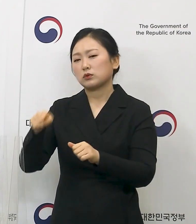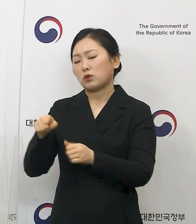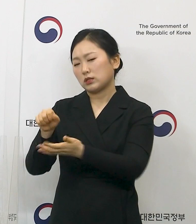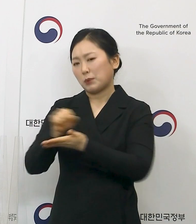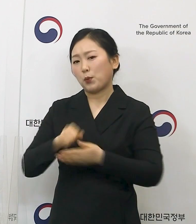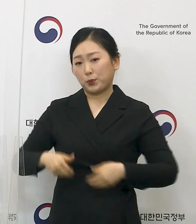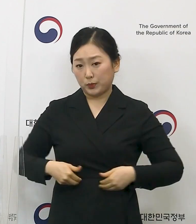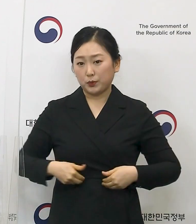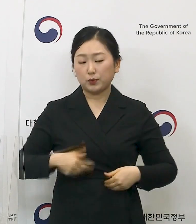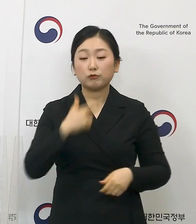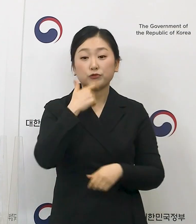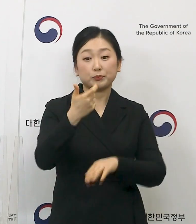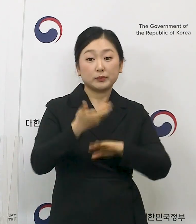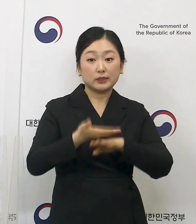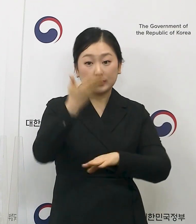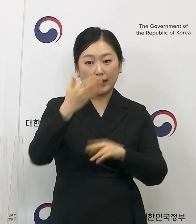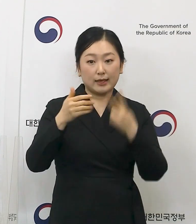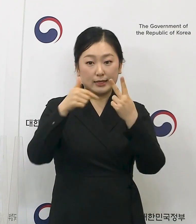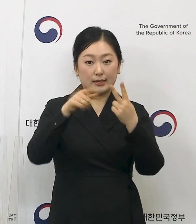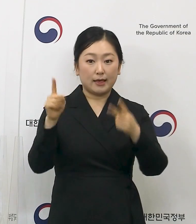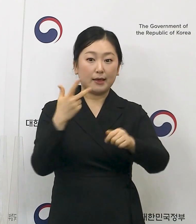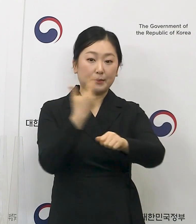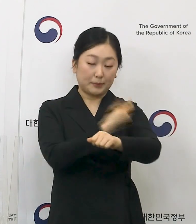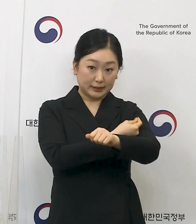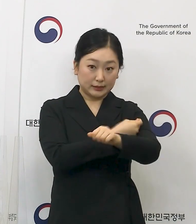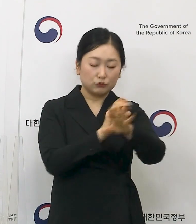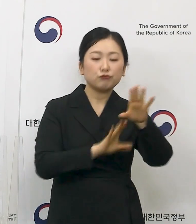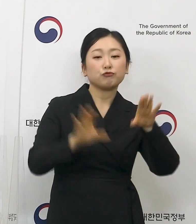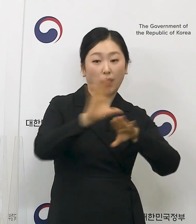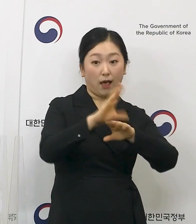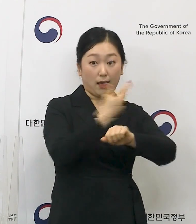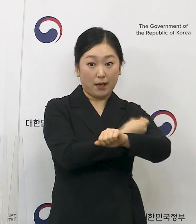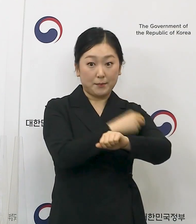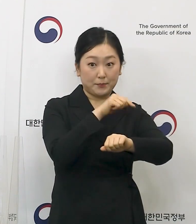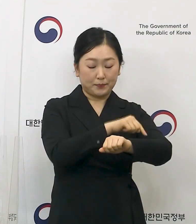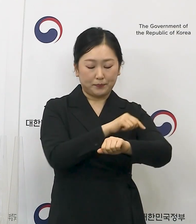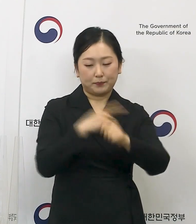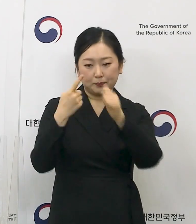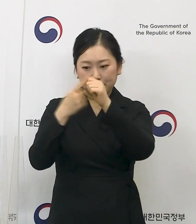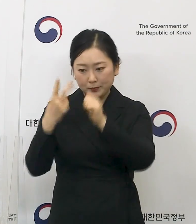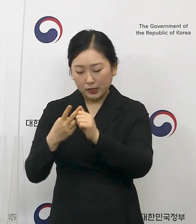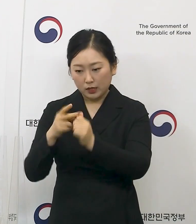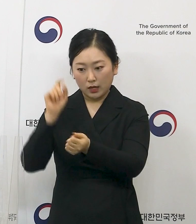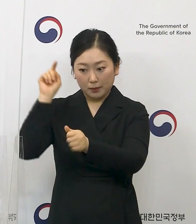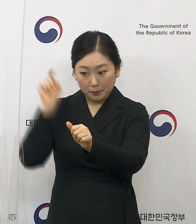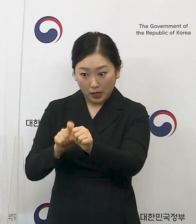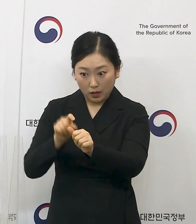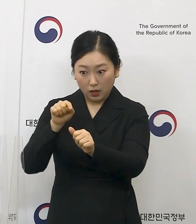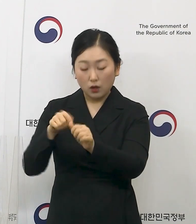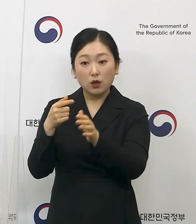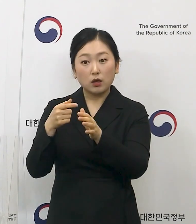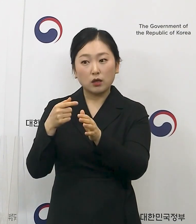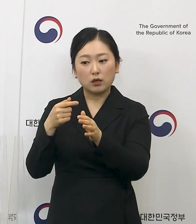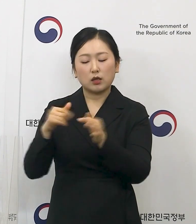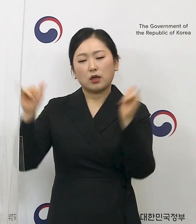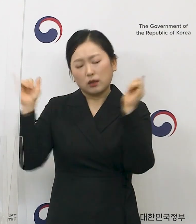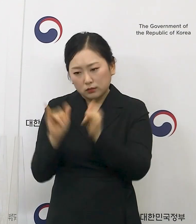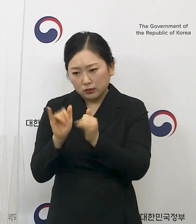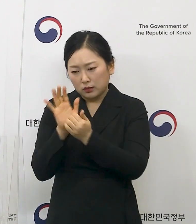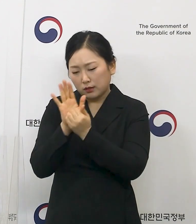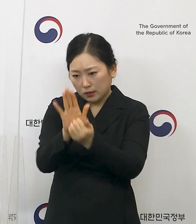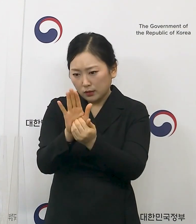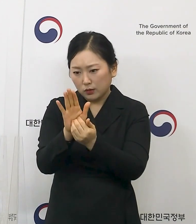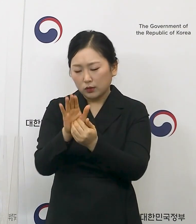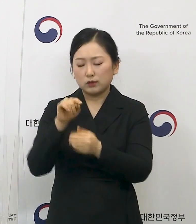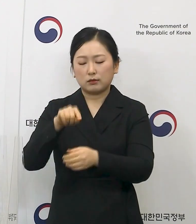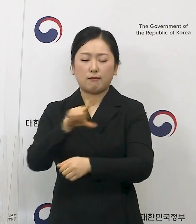60세 이상 연령의 이가 백신 추가 접종은 재감염으로부터 스스로의 안전을 지키는 데 가장 중요한